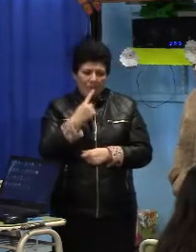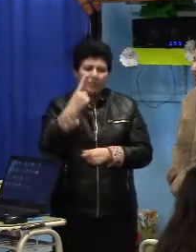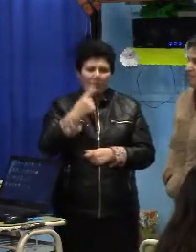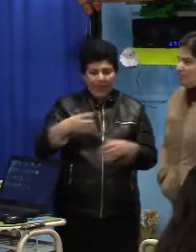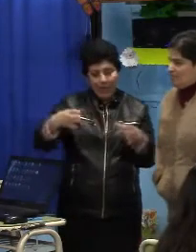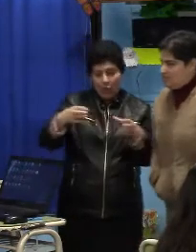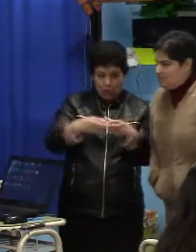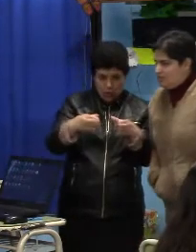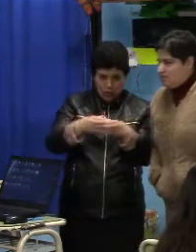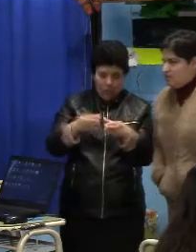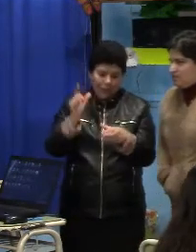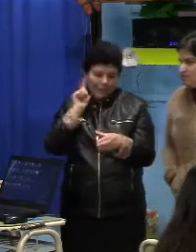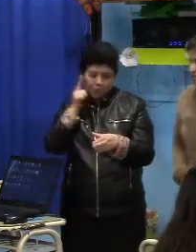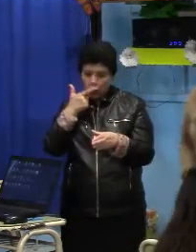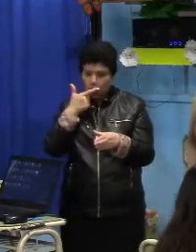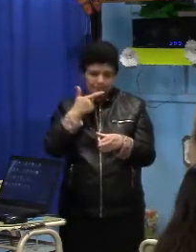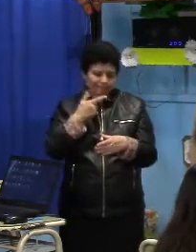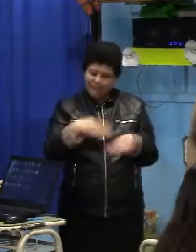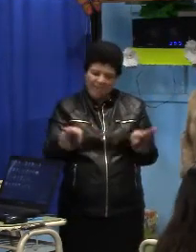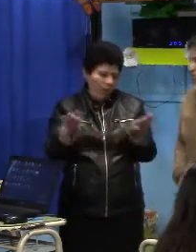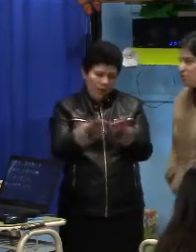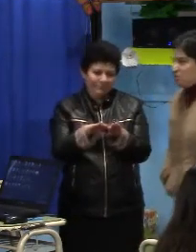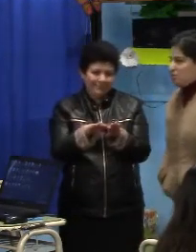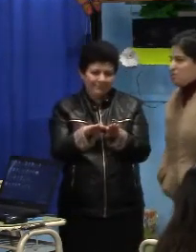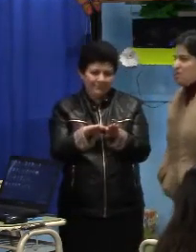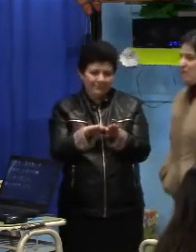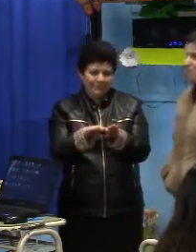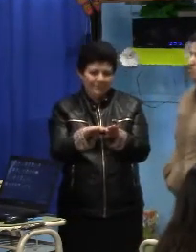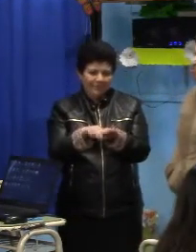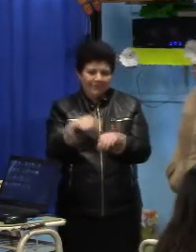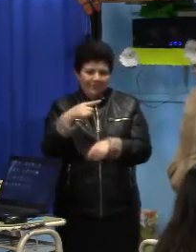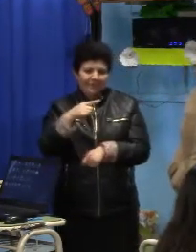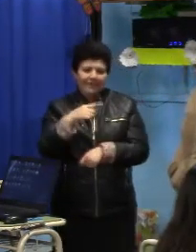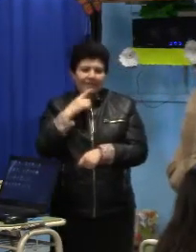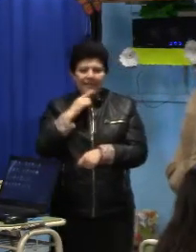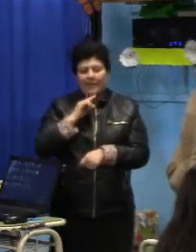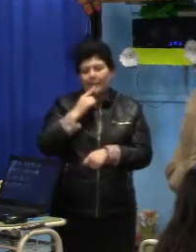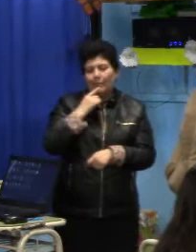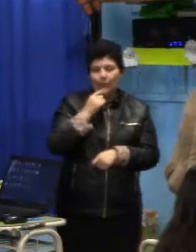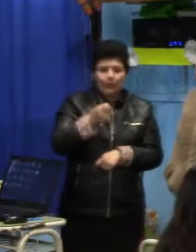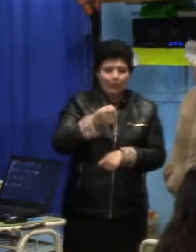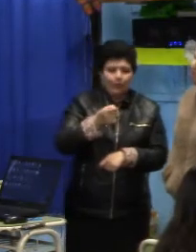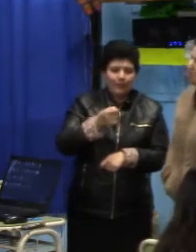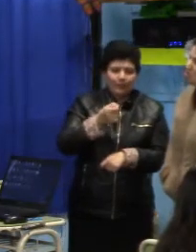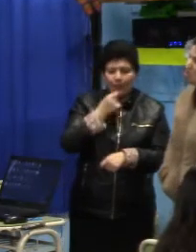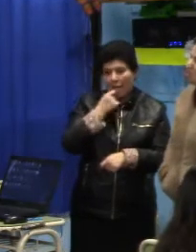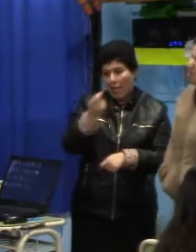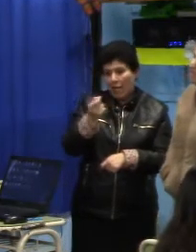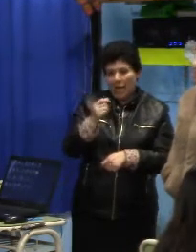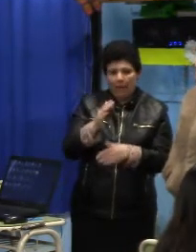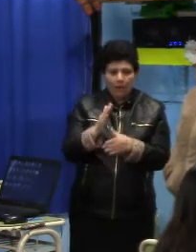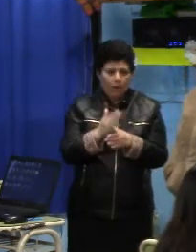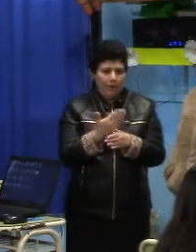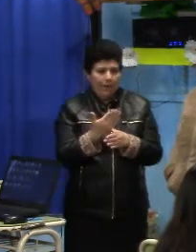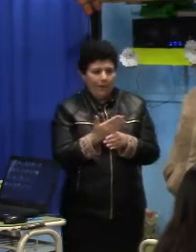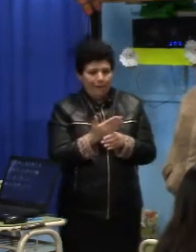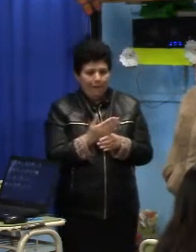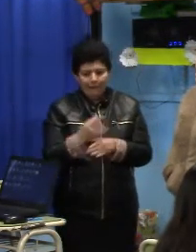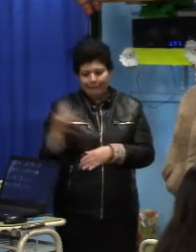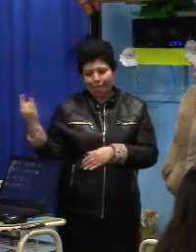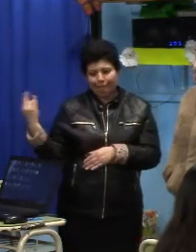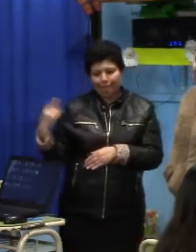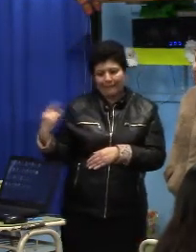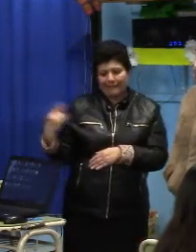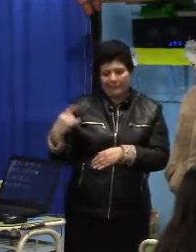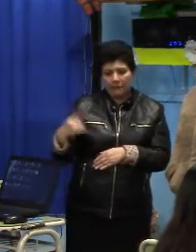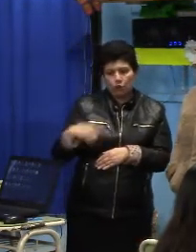Entonces, ¿qué pasa? Resulta que tu novio te engañó con otra persona, pero esa persona es tu amiga.